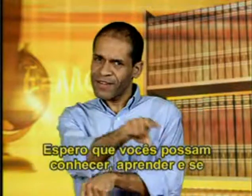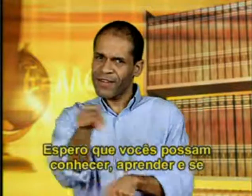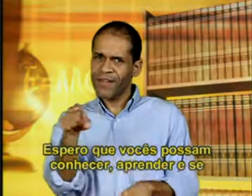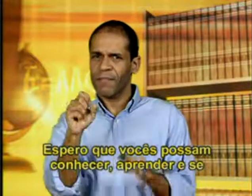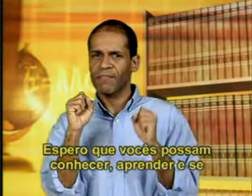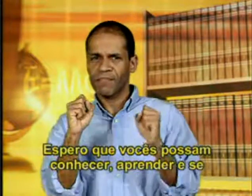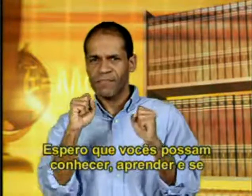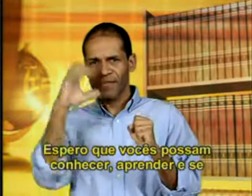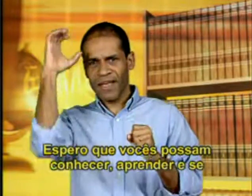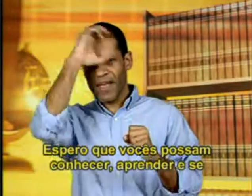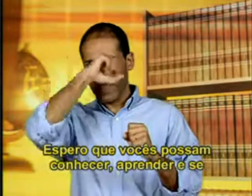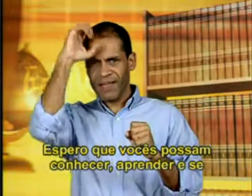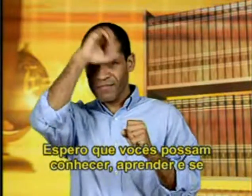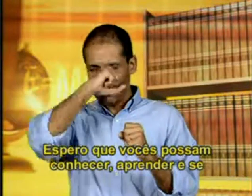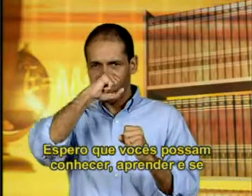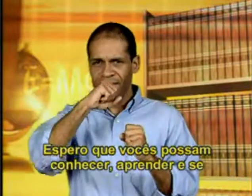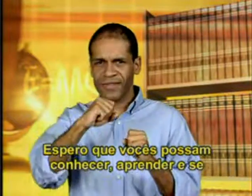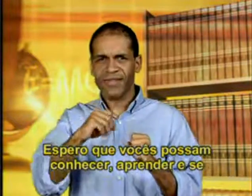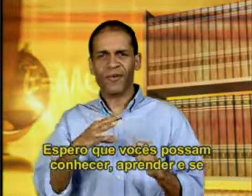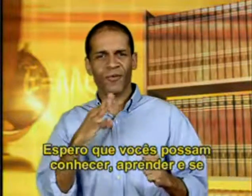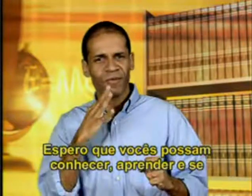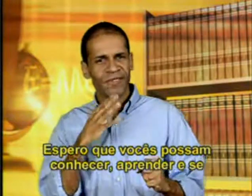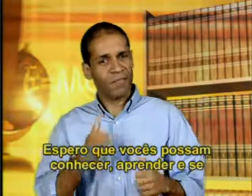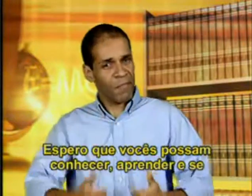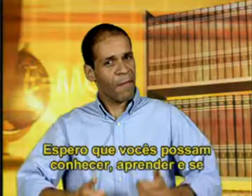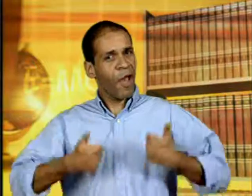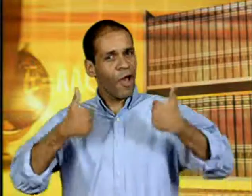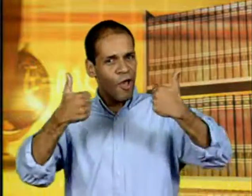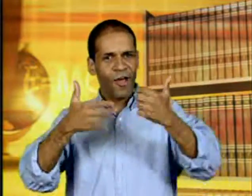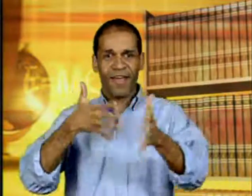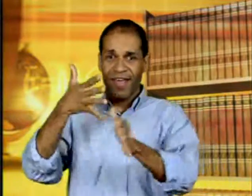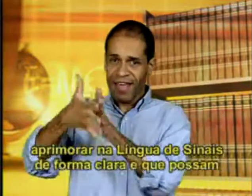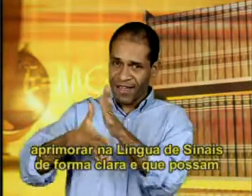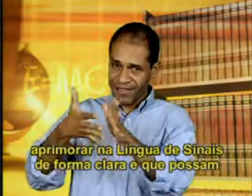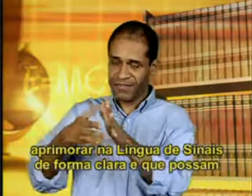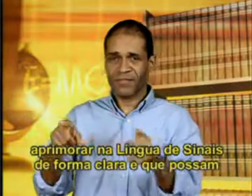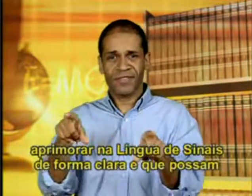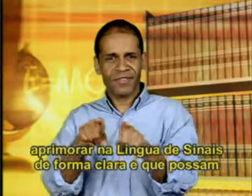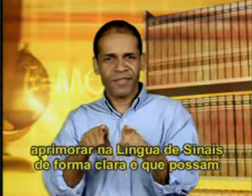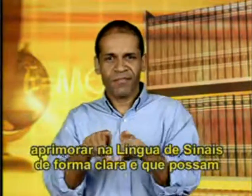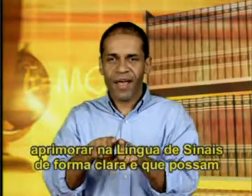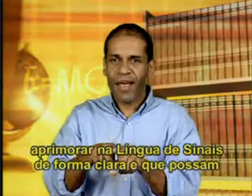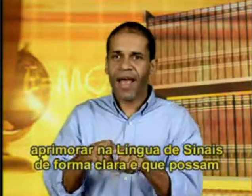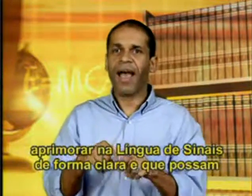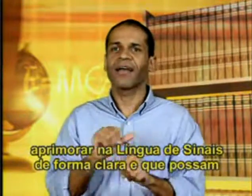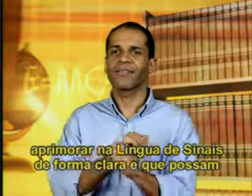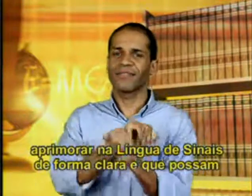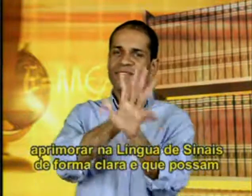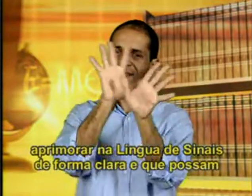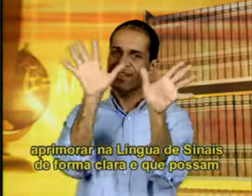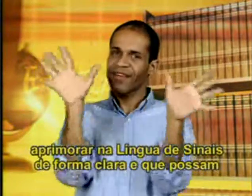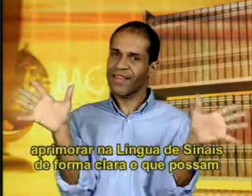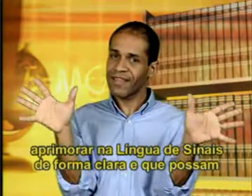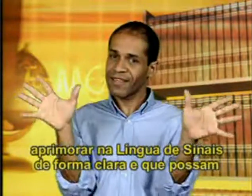que vocês possam conhecer, aprender e se aprimorar na língua de sinais de forma clara e que